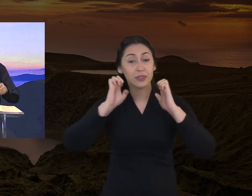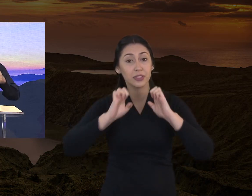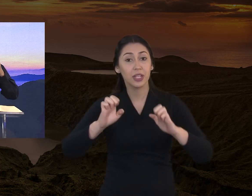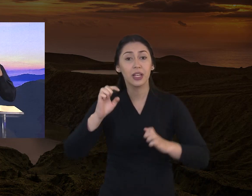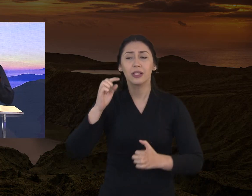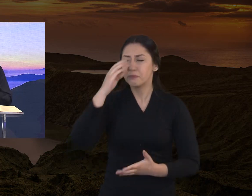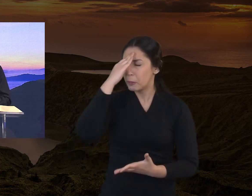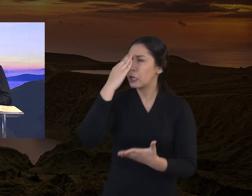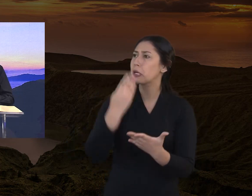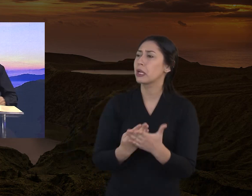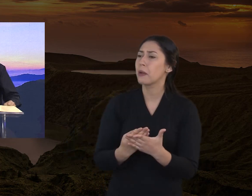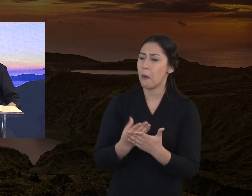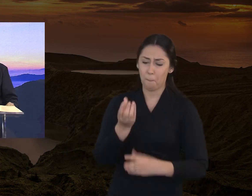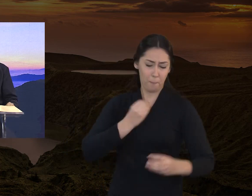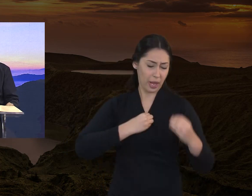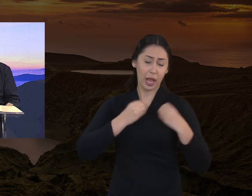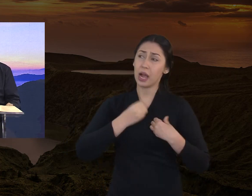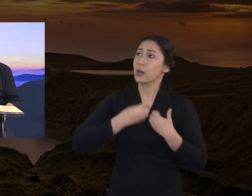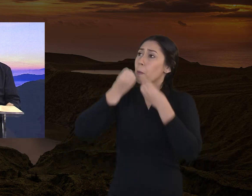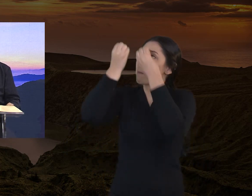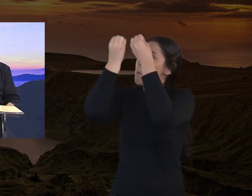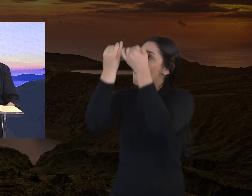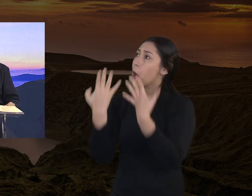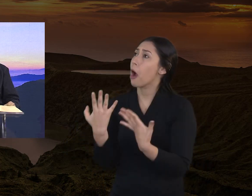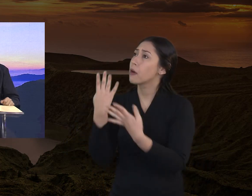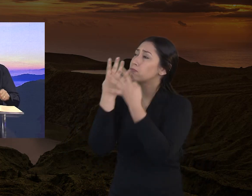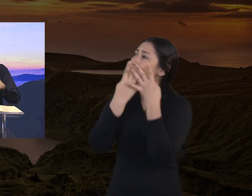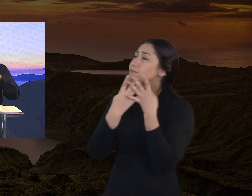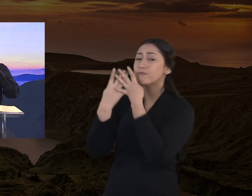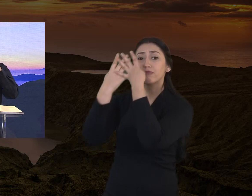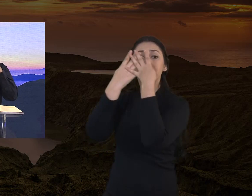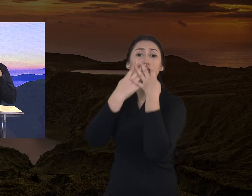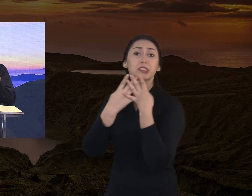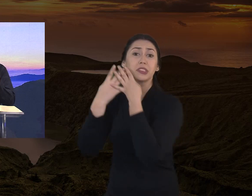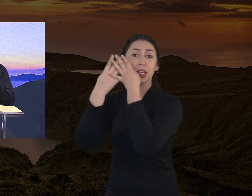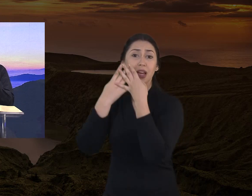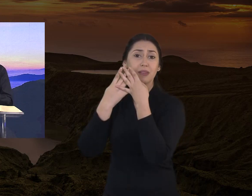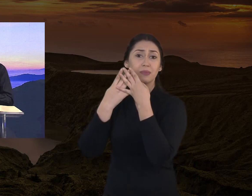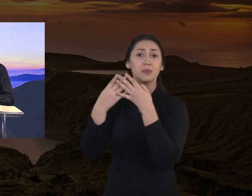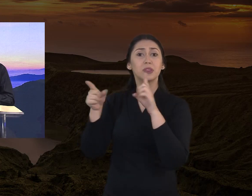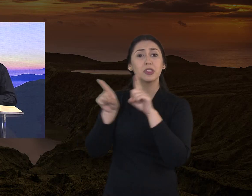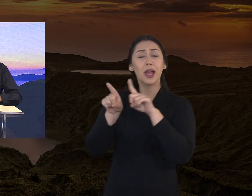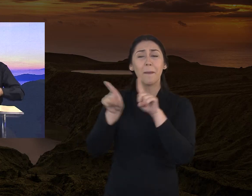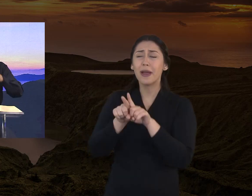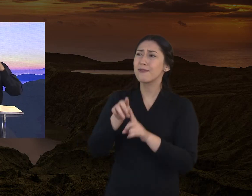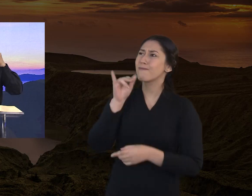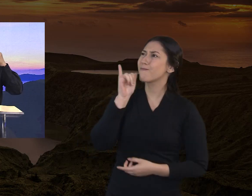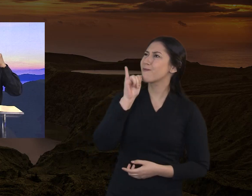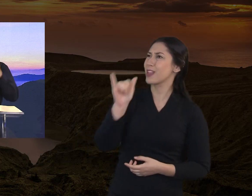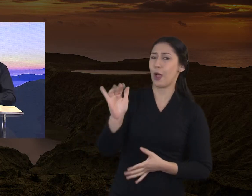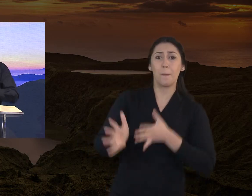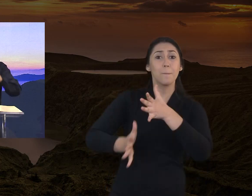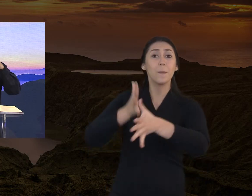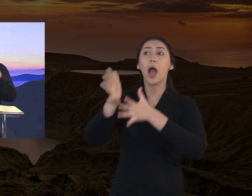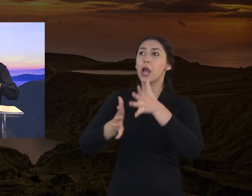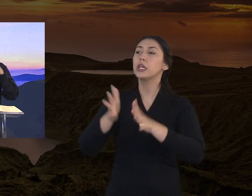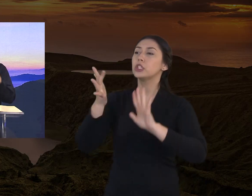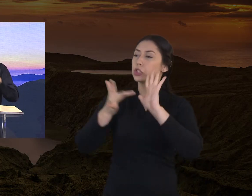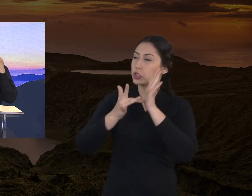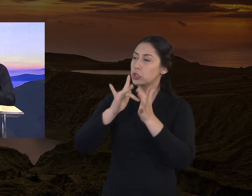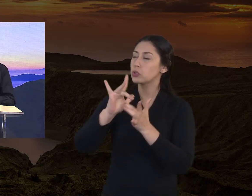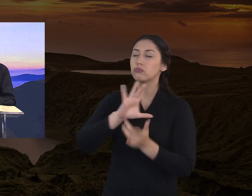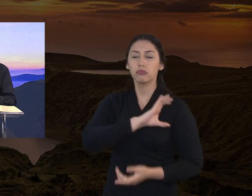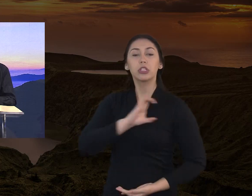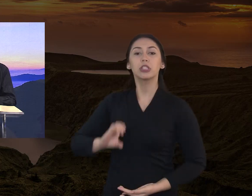nós confessamos os nossos pecados e nós confessamos com a nossa boca que Jesus Cristo é o